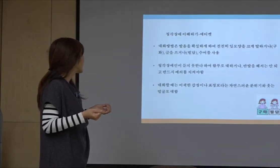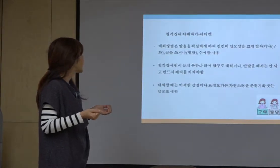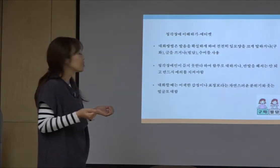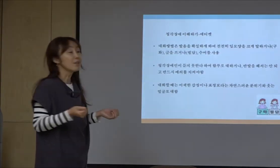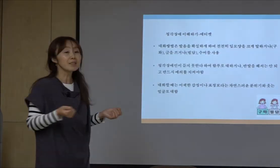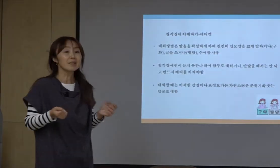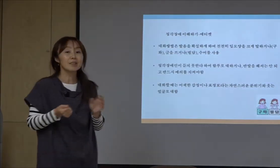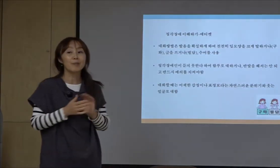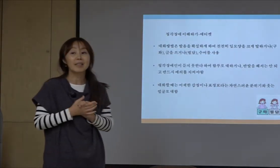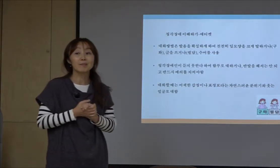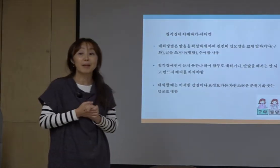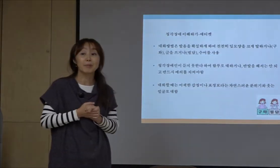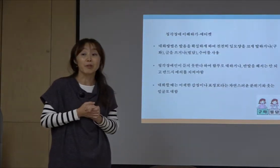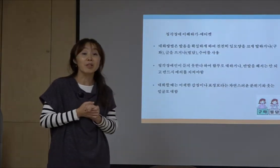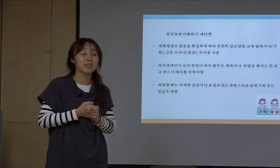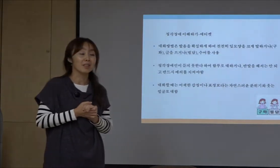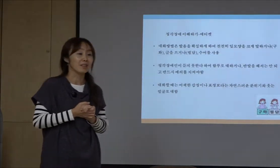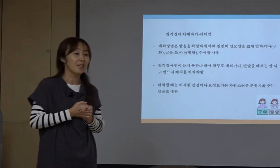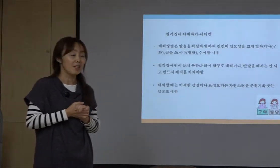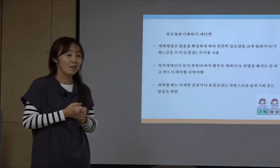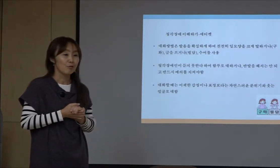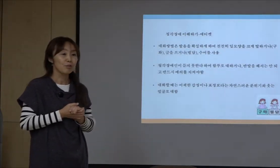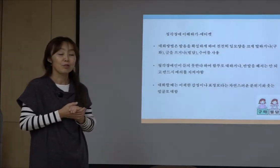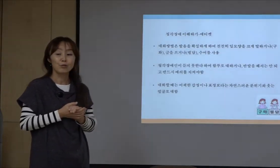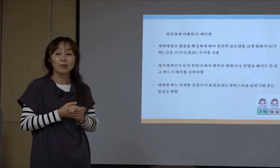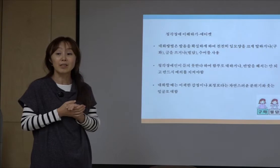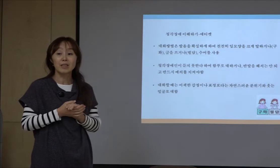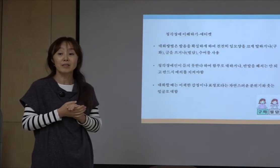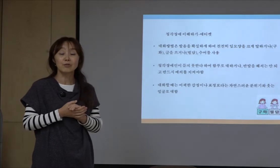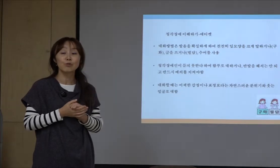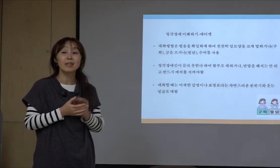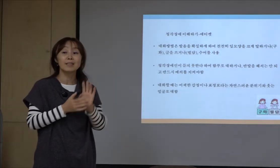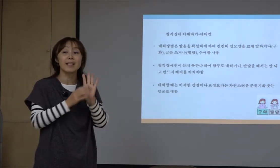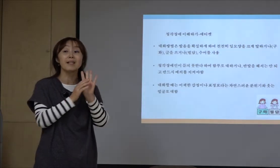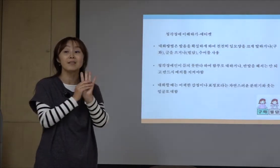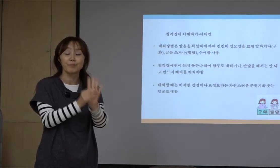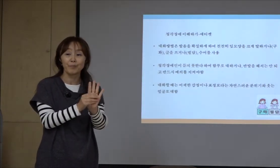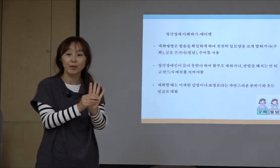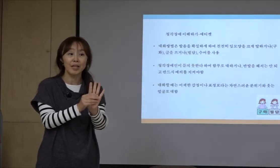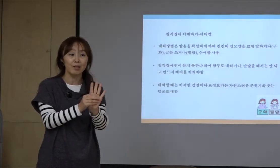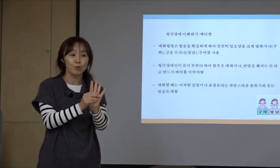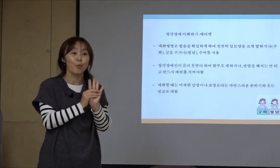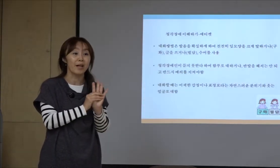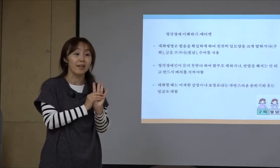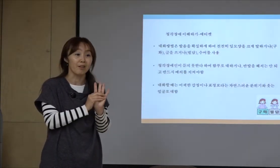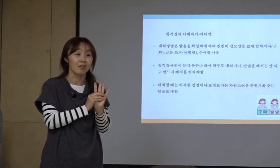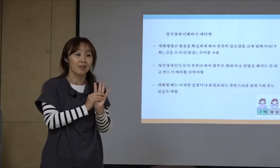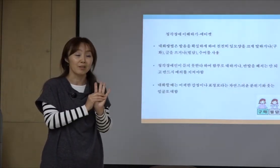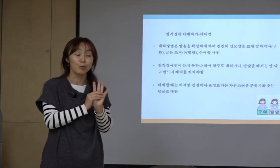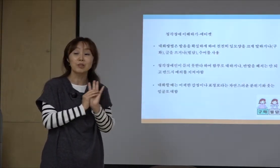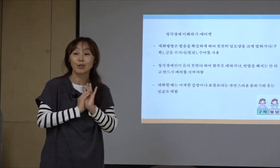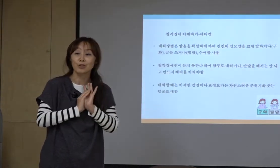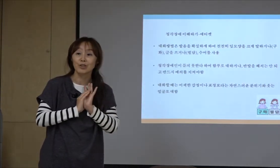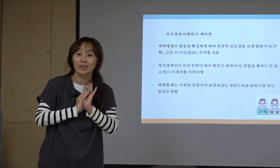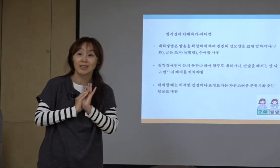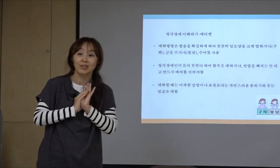그래서 청각장애인들하고 말하는 방법이 여러 가지가 있는데 우선 청각장애인들은 수화를 제일 편해하고 좋아해요. 본인들의 언어니까